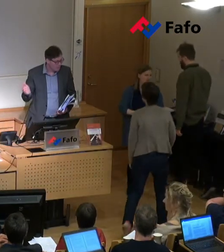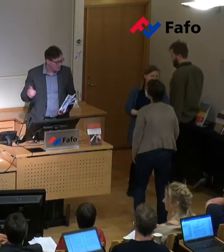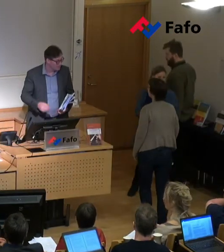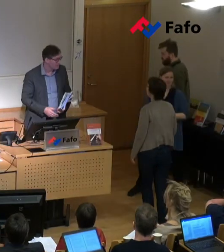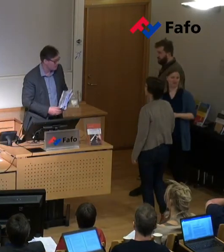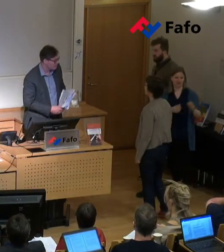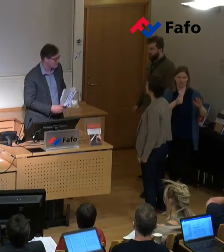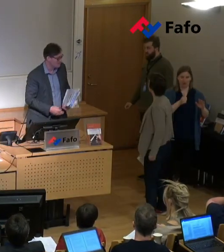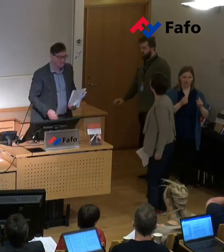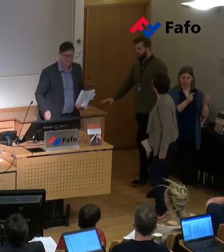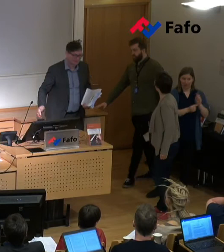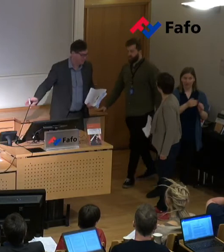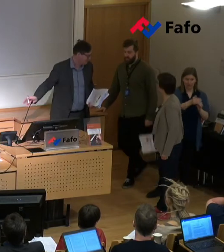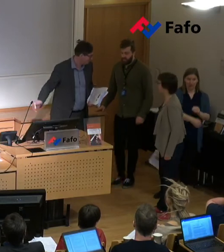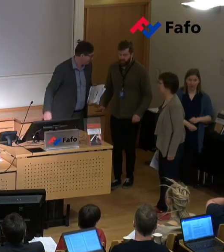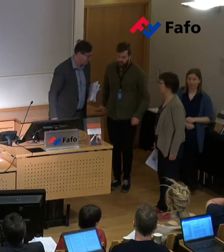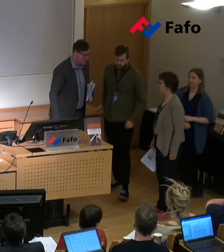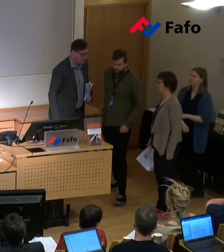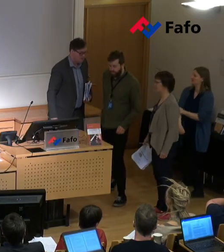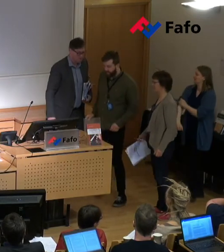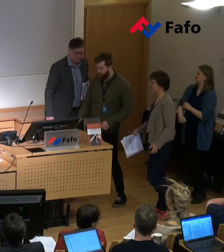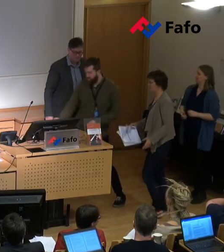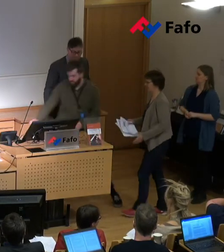Vi skal jo ha en debatt etterpå, så...